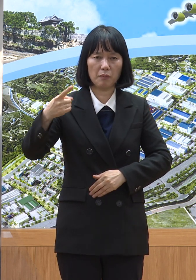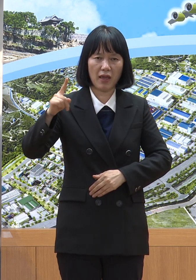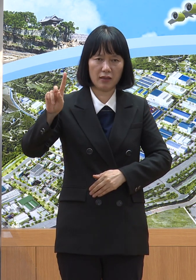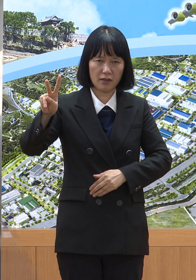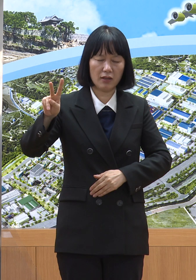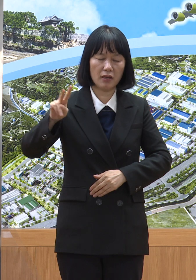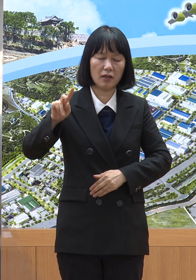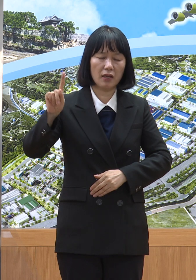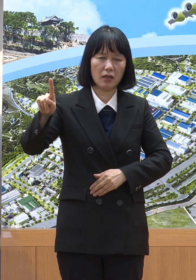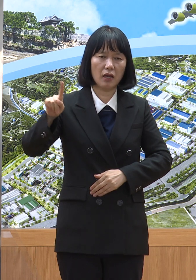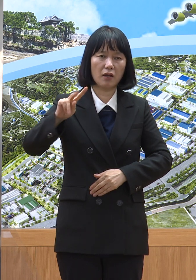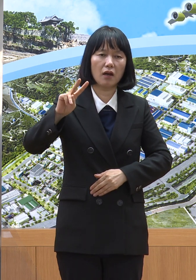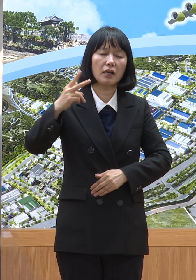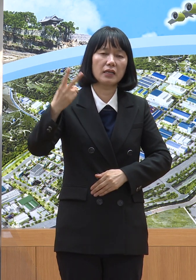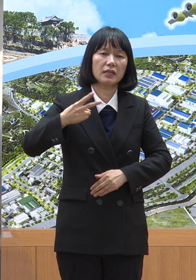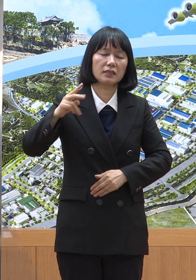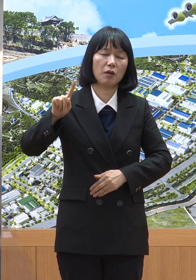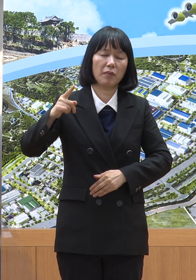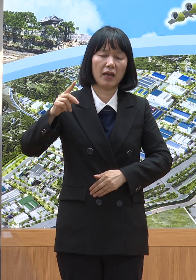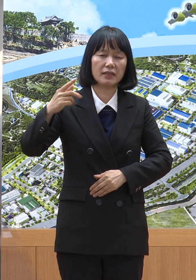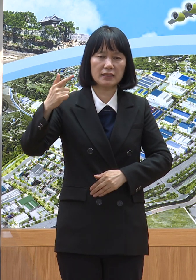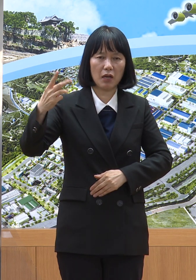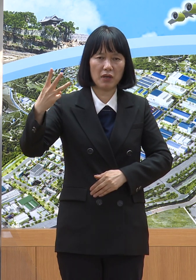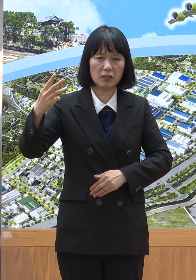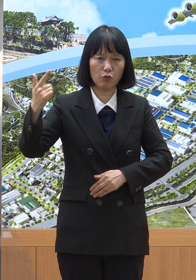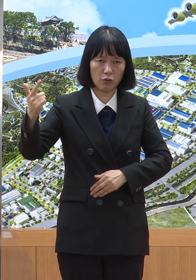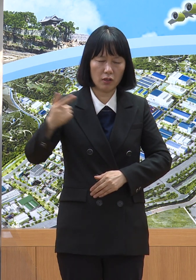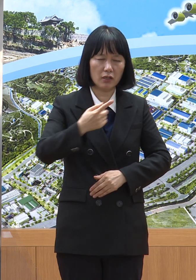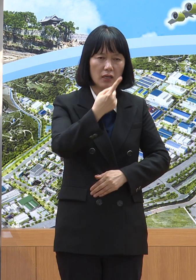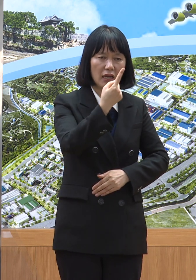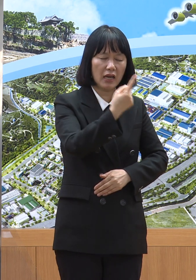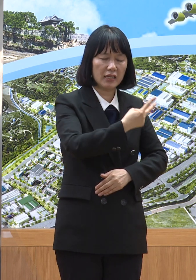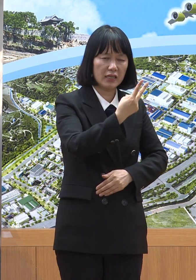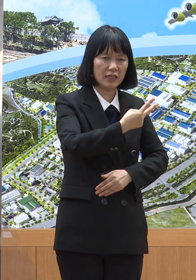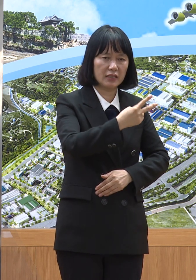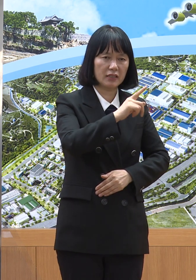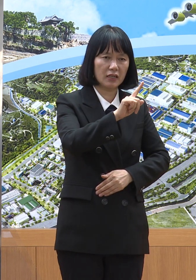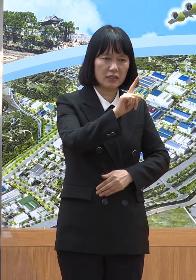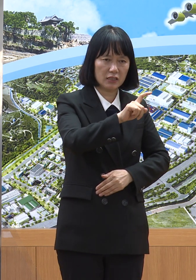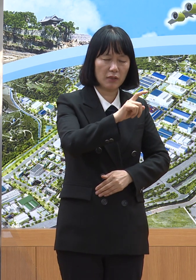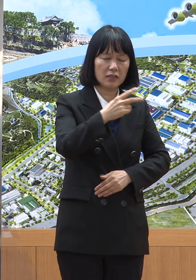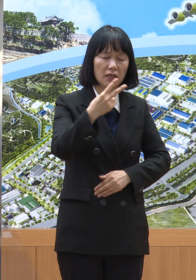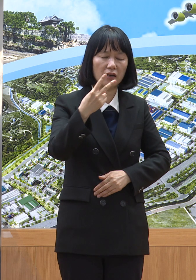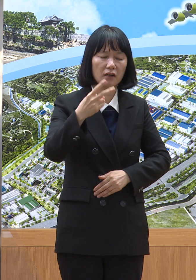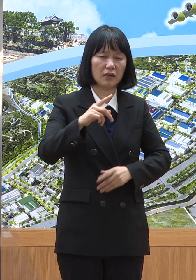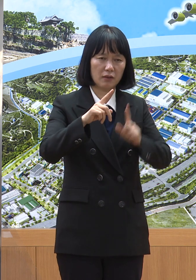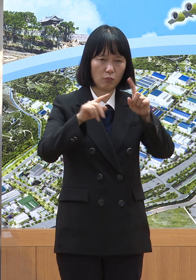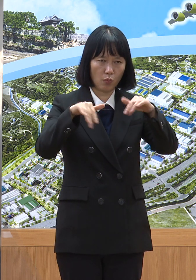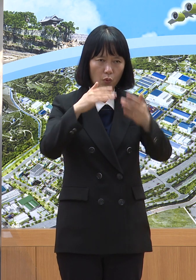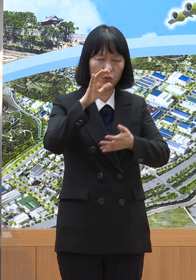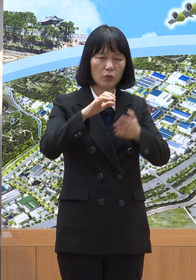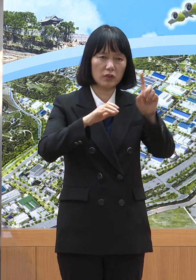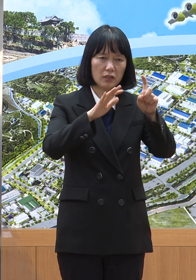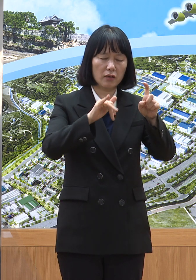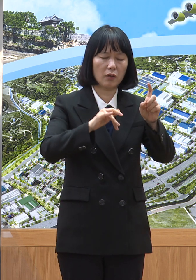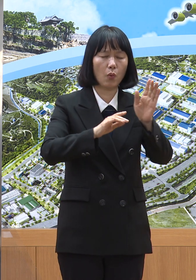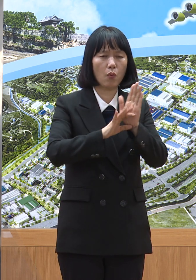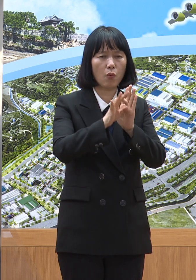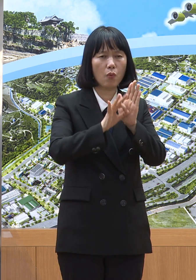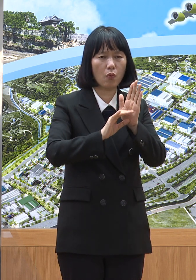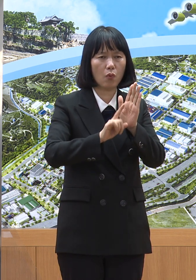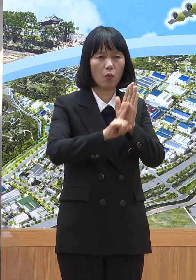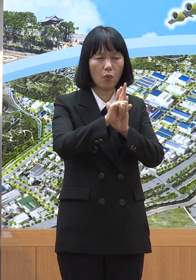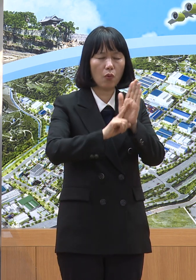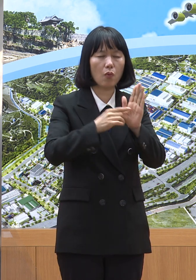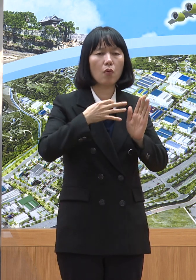2101, 2103에서 6, 2110에서 12번 확진자 10명은 발열, 두통 등의 증상